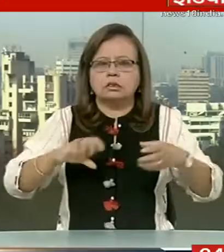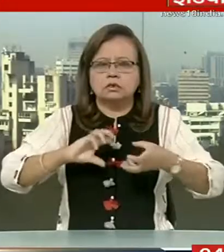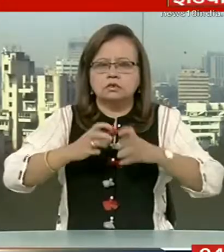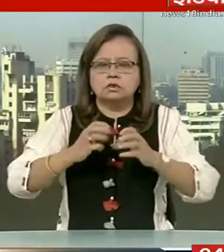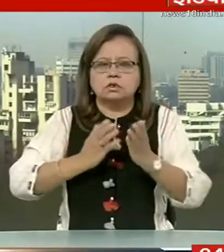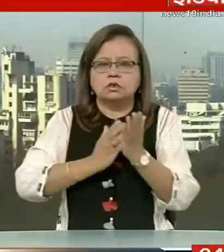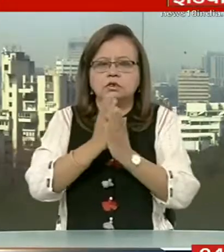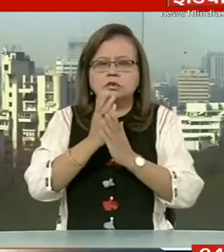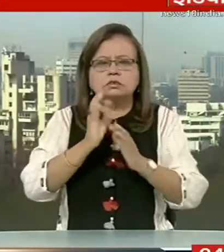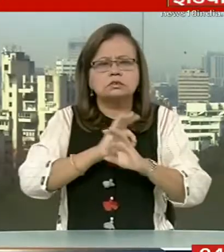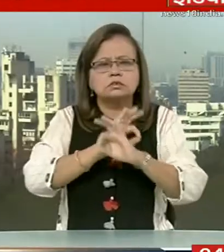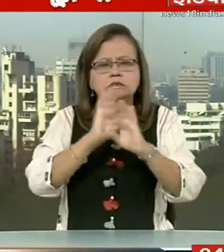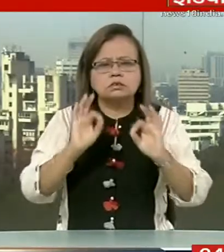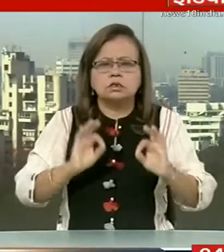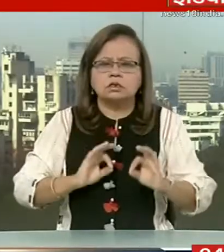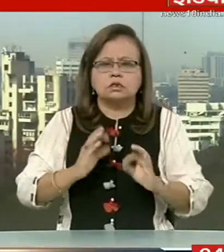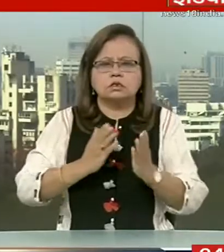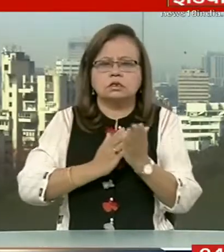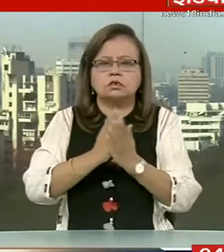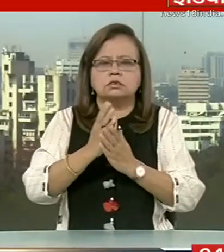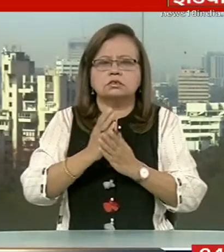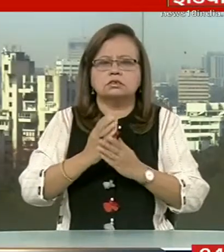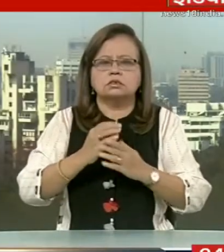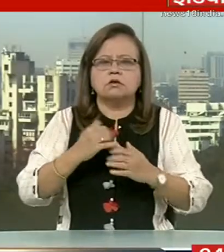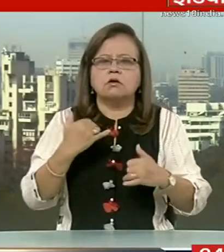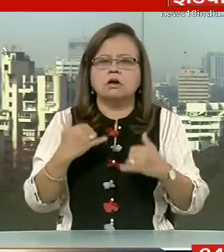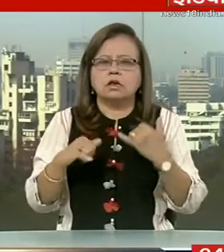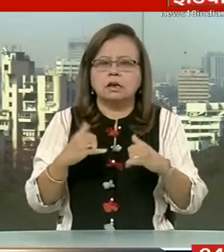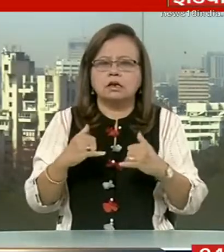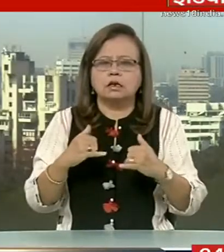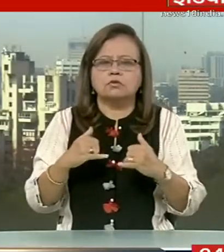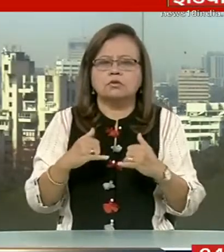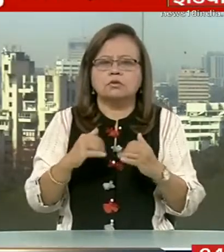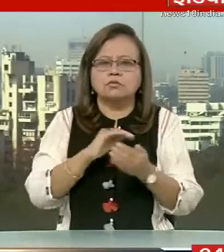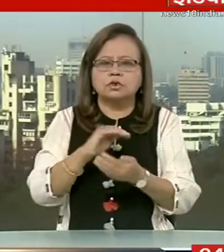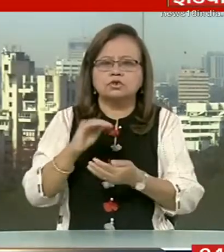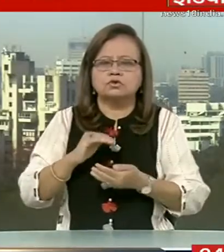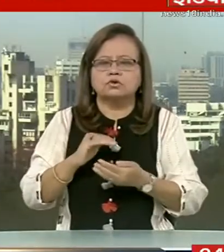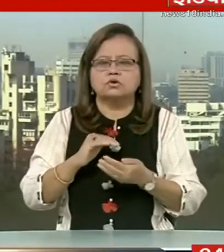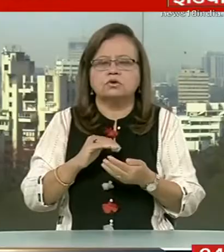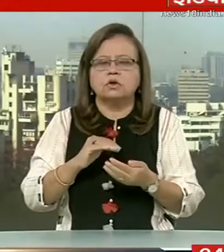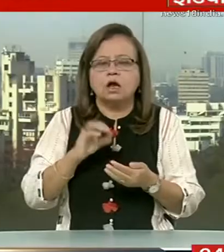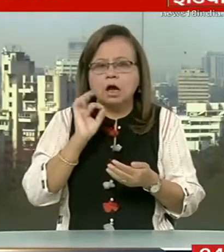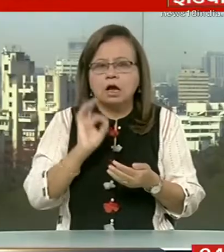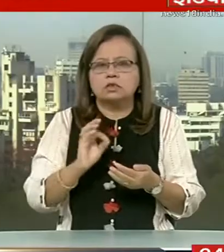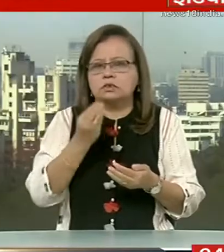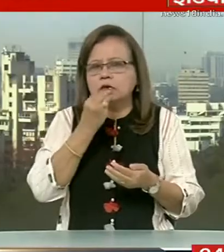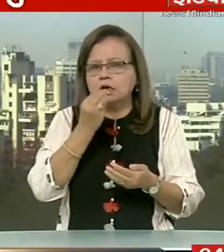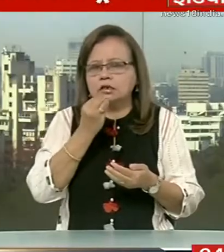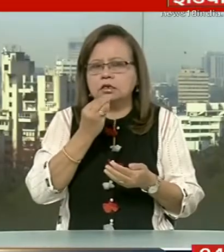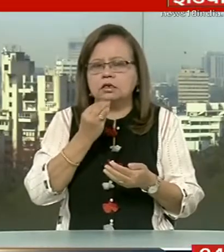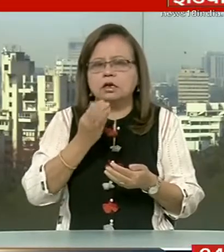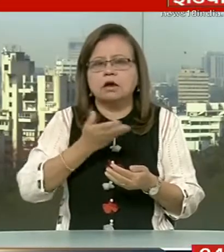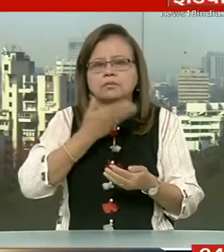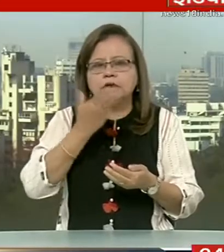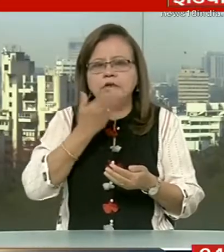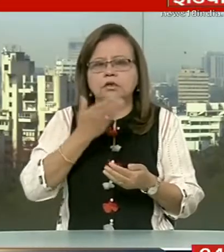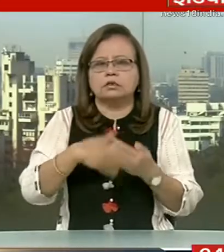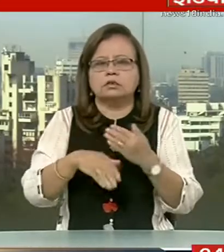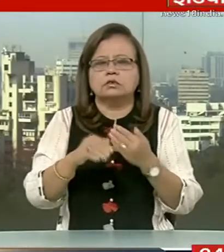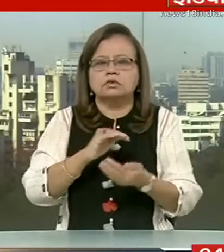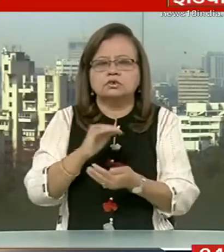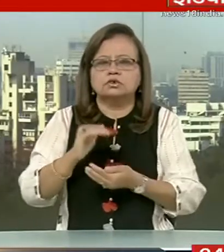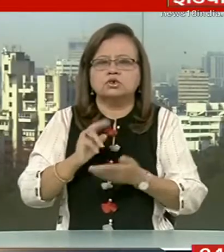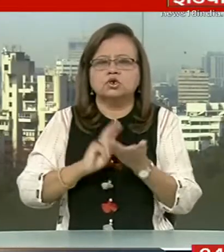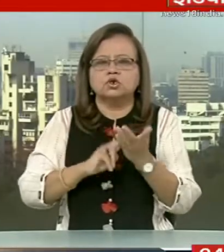पार्क तकनीक के जरिए सरल तरीके से और खेल-खेल में ही बच्चों को पोषक आहार लेने के लिए प्रेरित करता